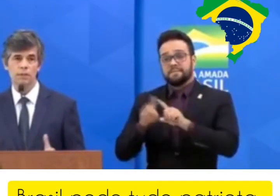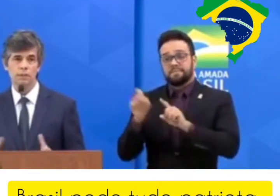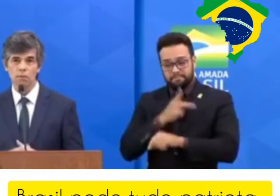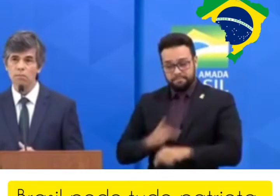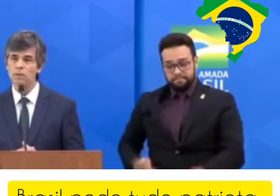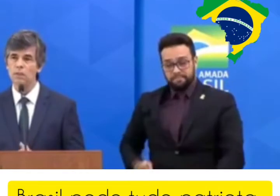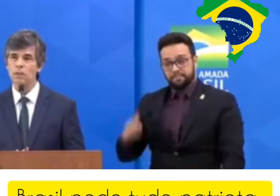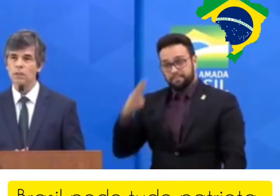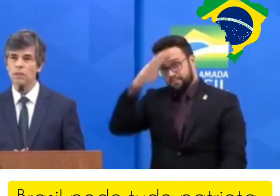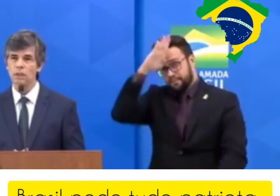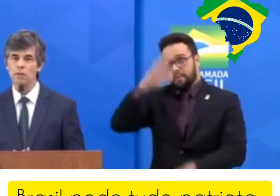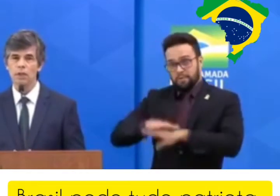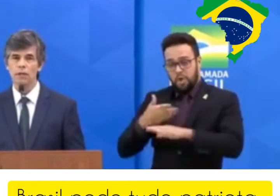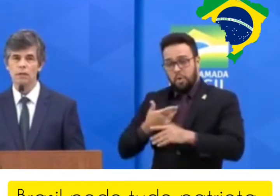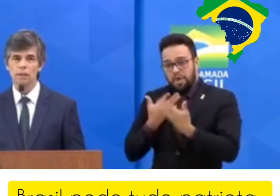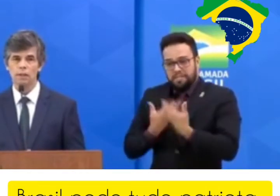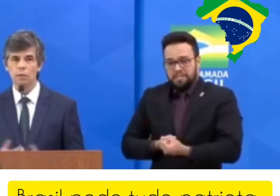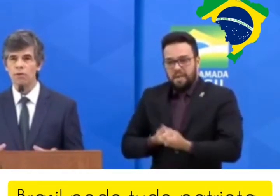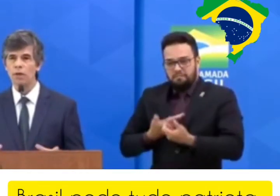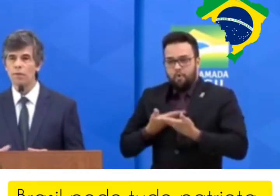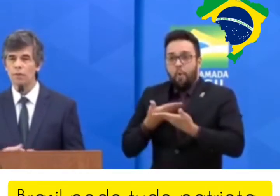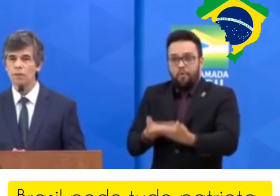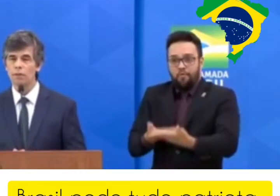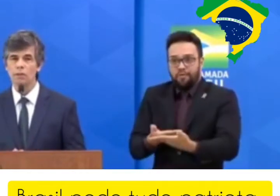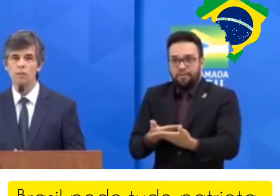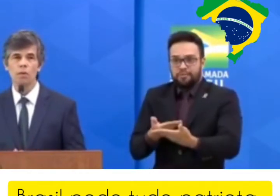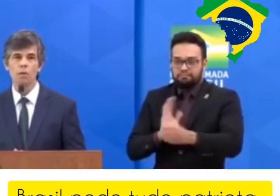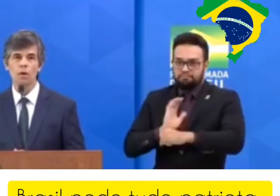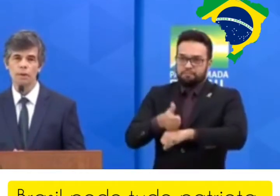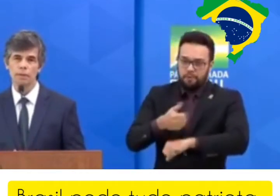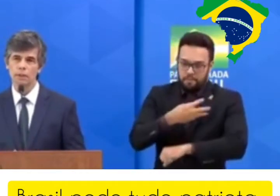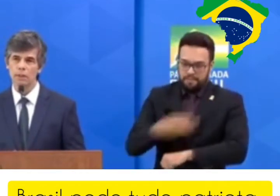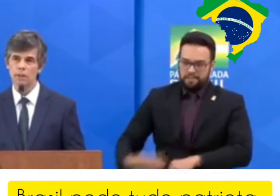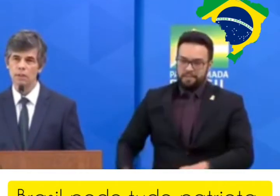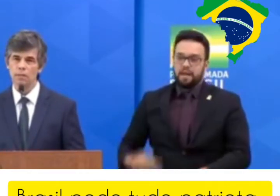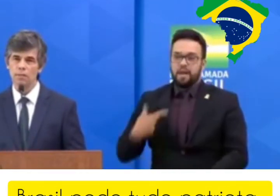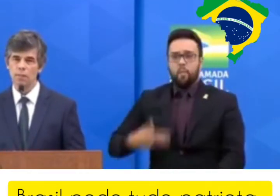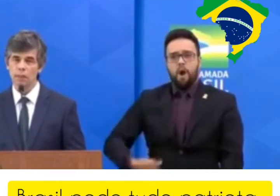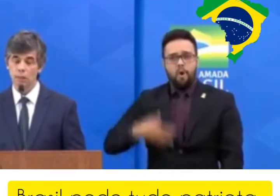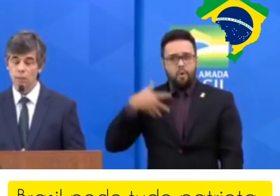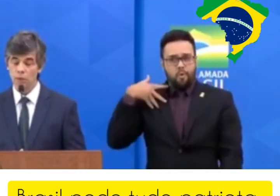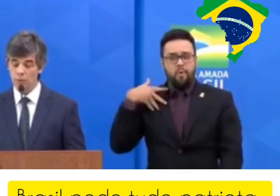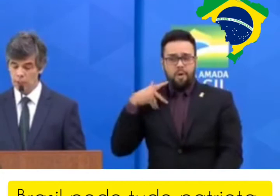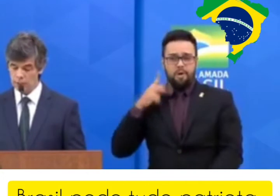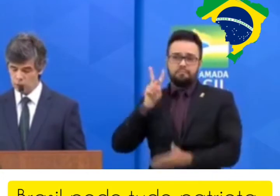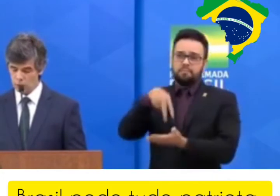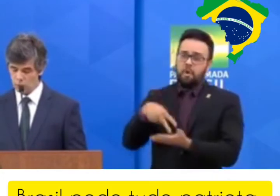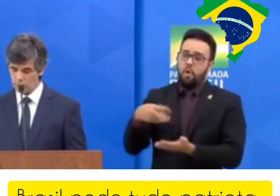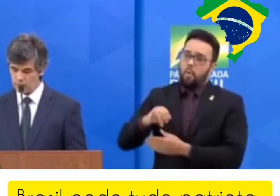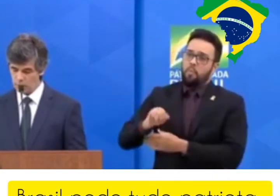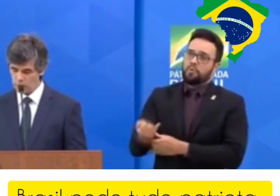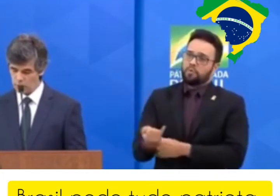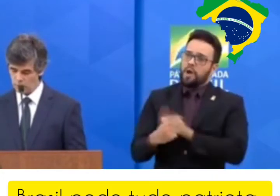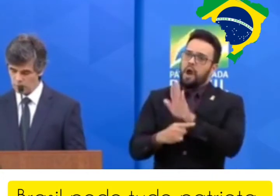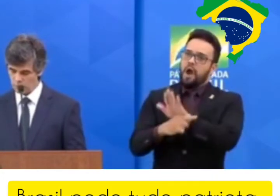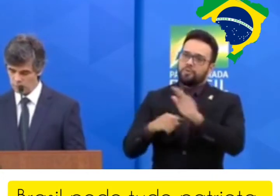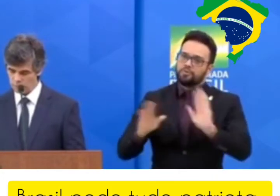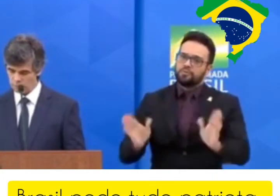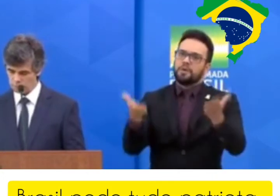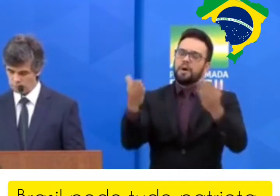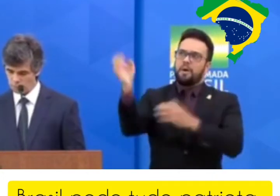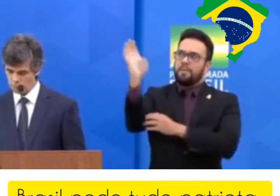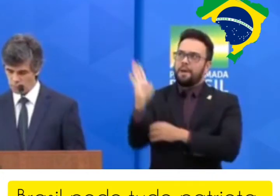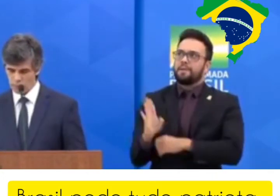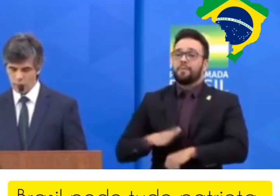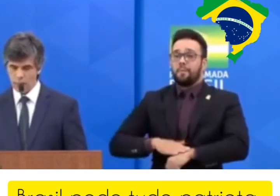Bolsonaro essa missão de ajudar, e como eu falei para vocês, é uma honra para mim estar aqui, ter a oportunidade de ajudar o Brasil nesse momento,